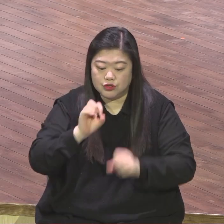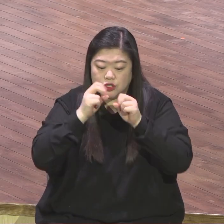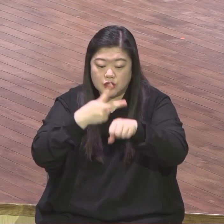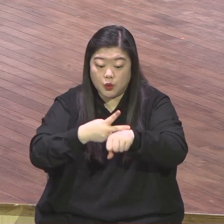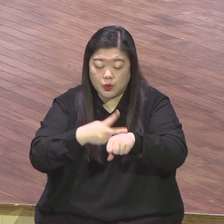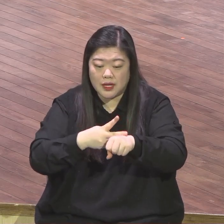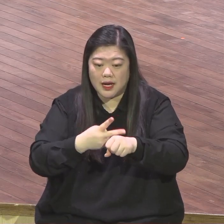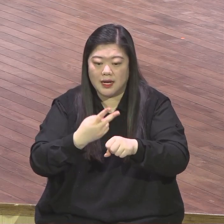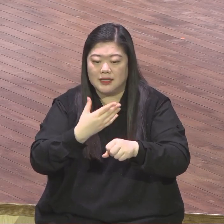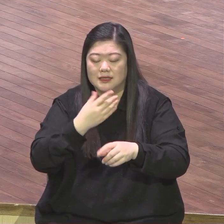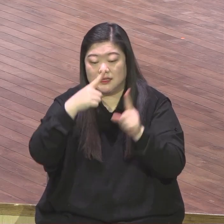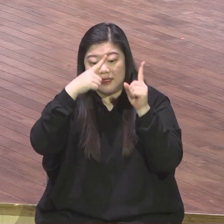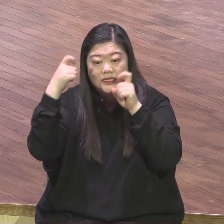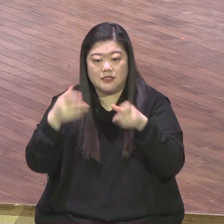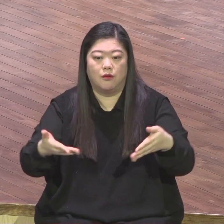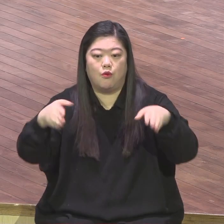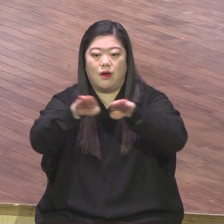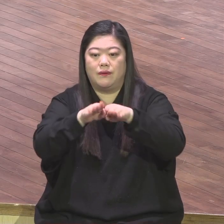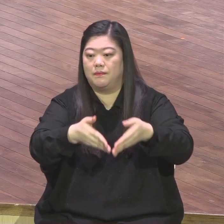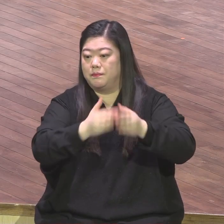열매를 맺었습니다. 여기 가면